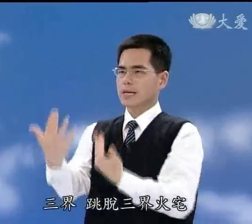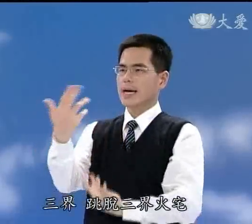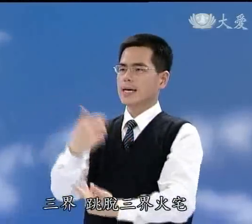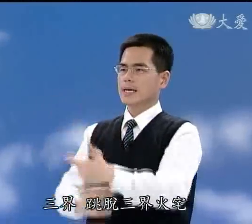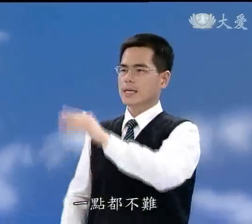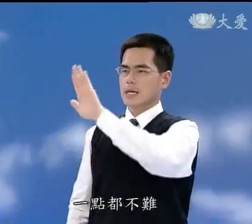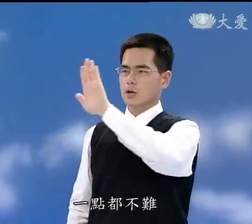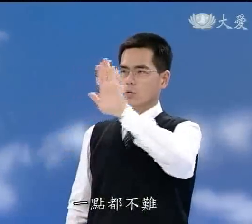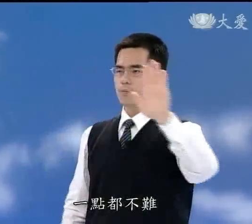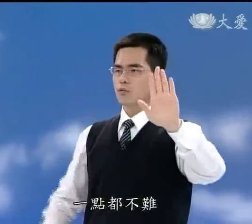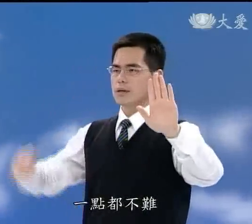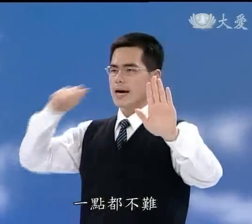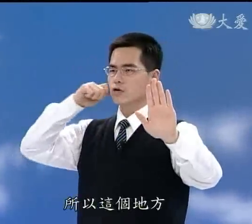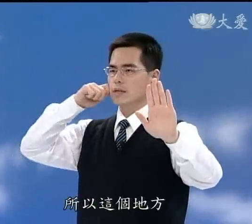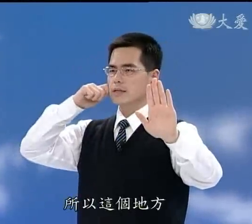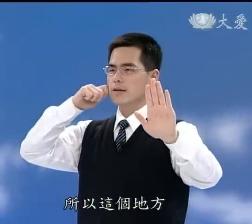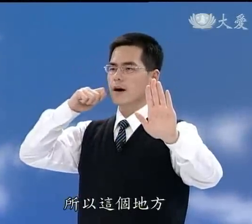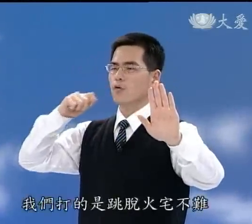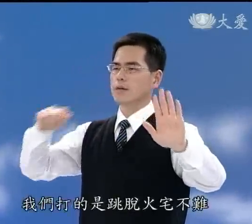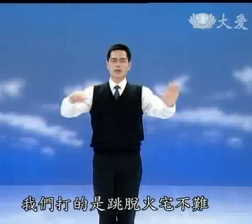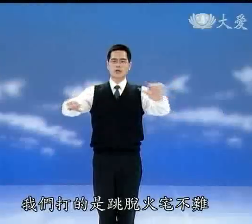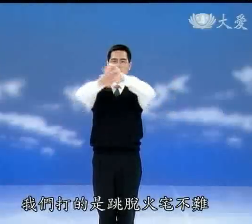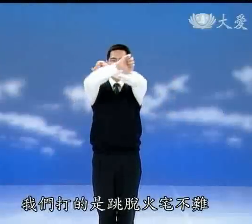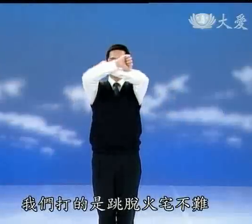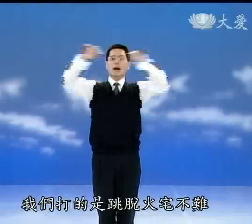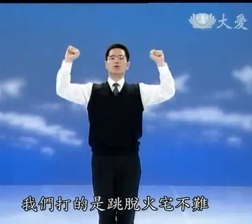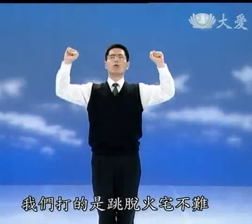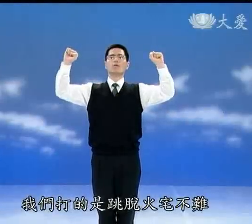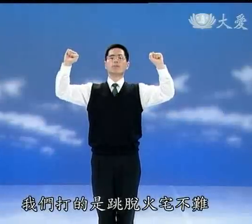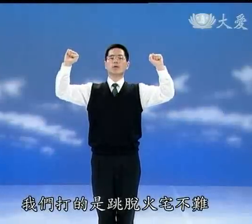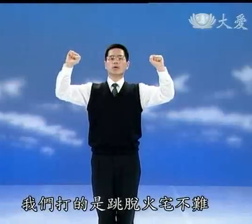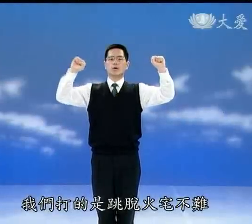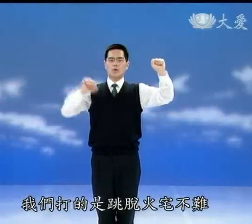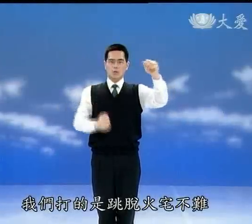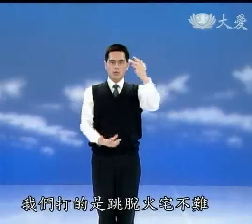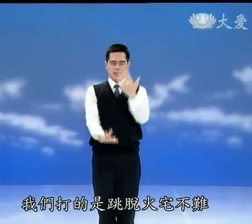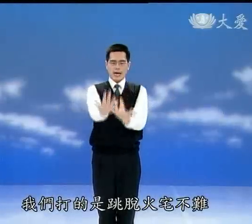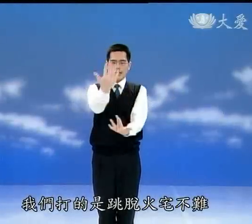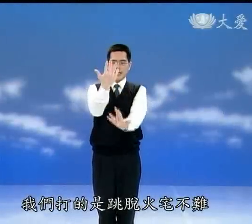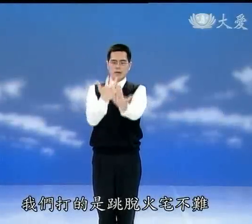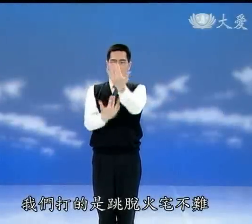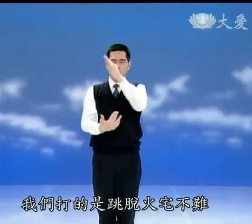宅一点都不难。所以这个地方我们打的是跳脱火宅